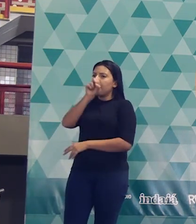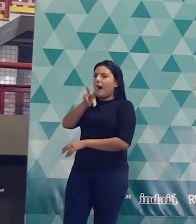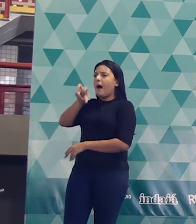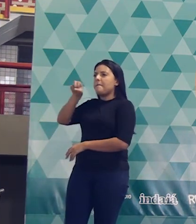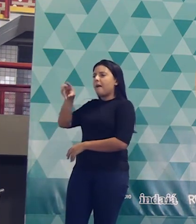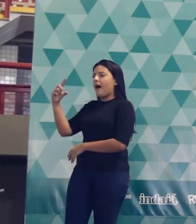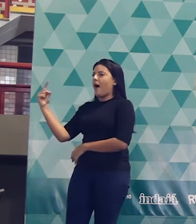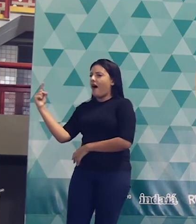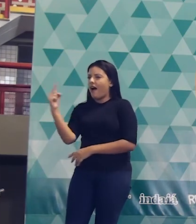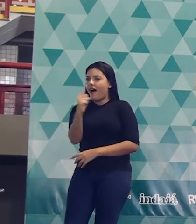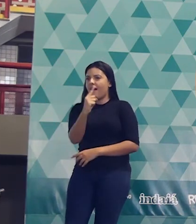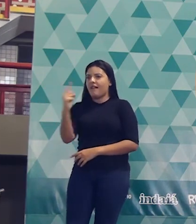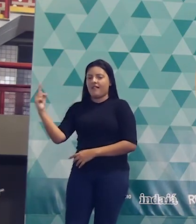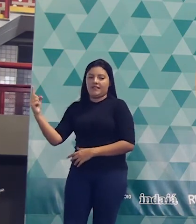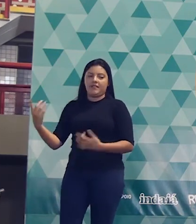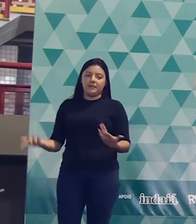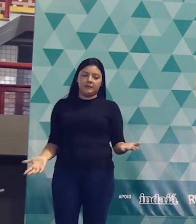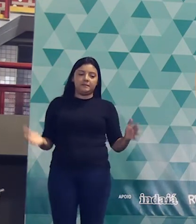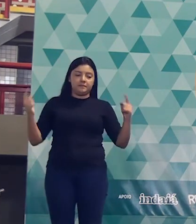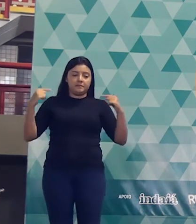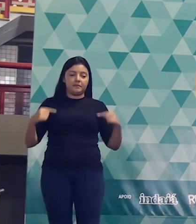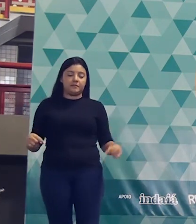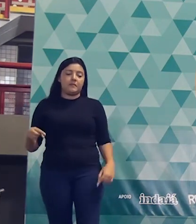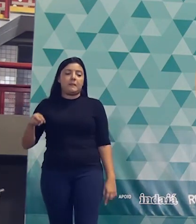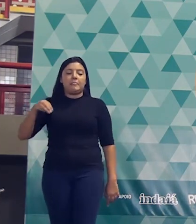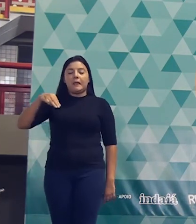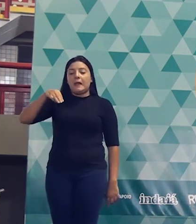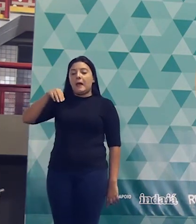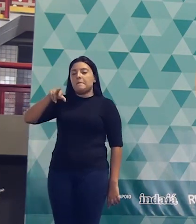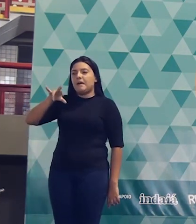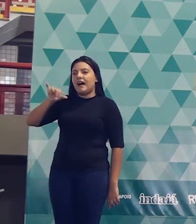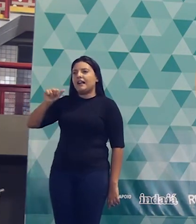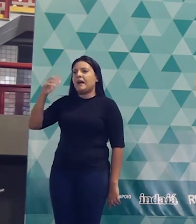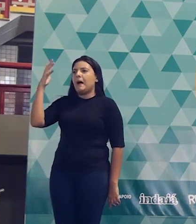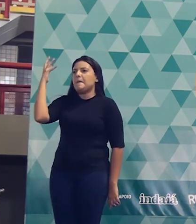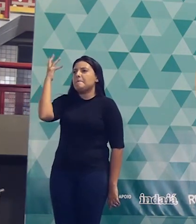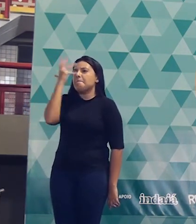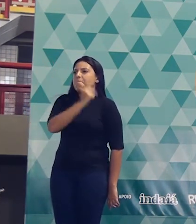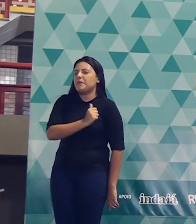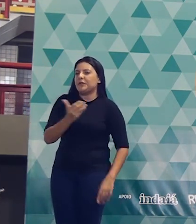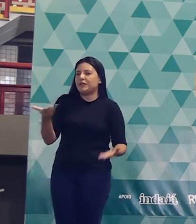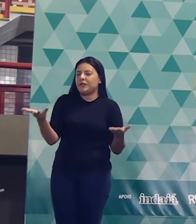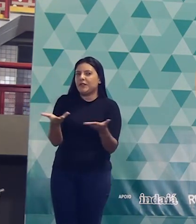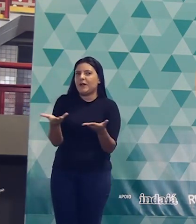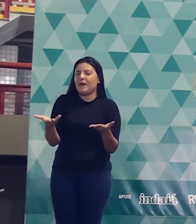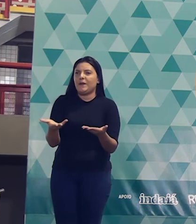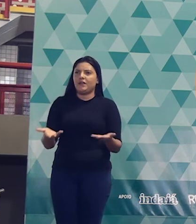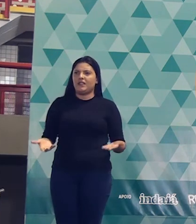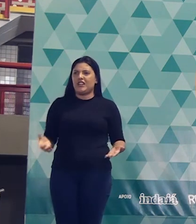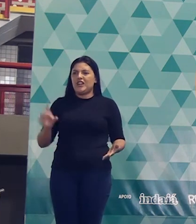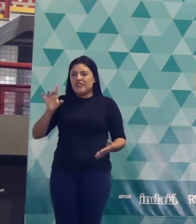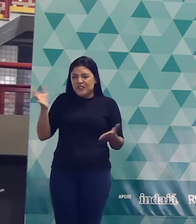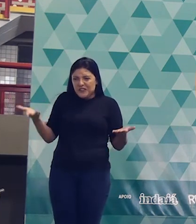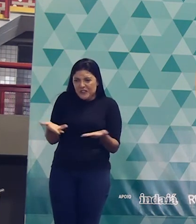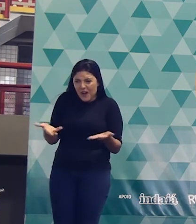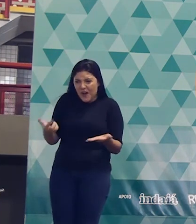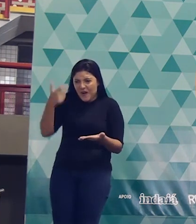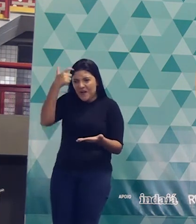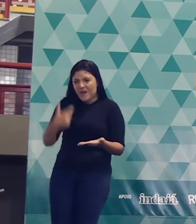ver, né? Letra E. Maria está bonita hoje. Se alguém disser assim, você está tão bonita hoje, né? Aí é só hoje, né?